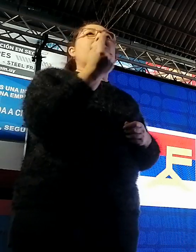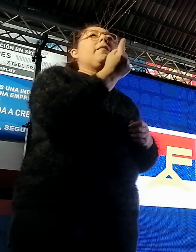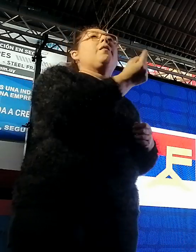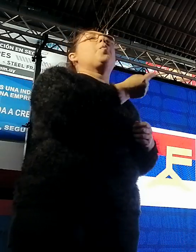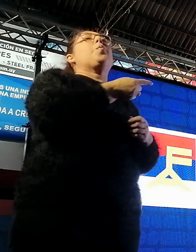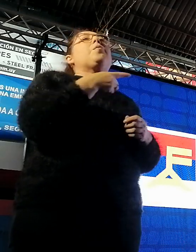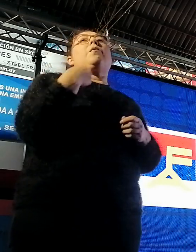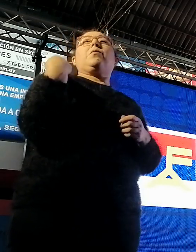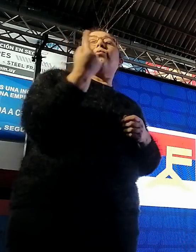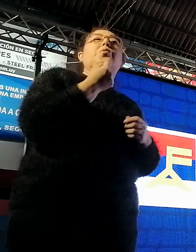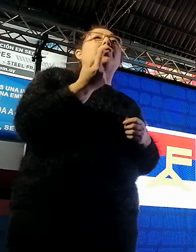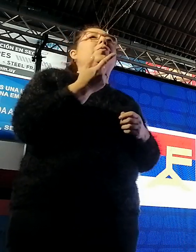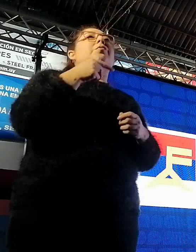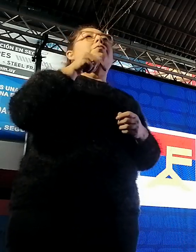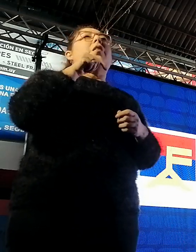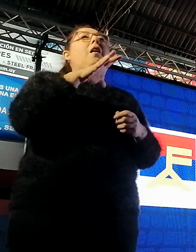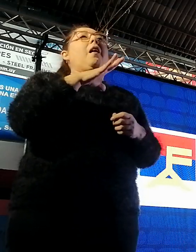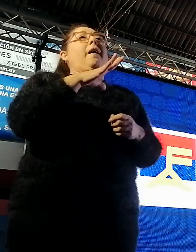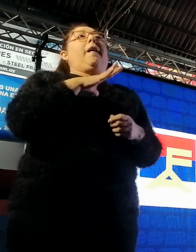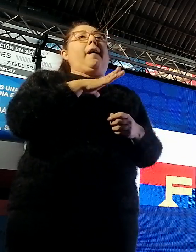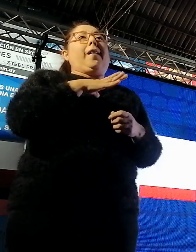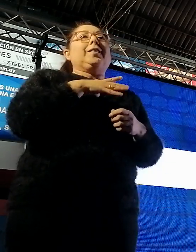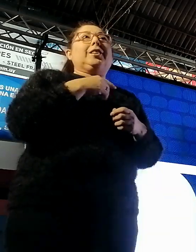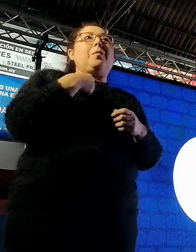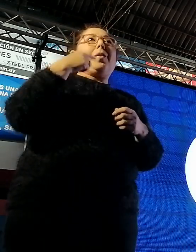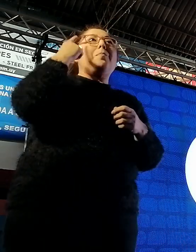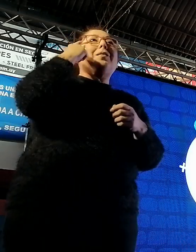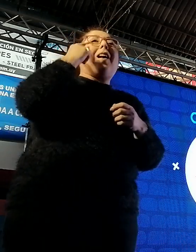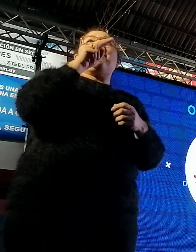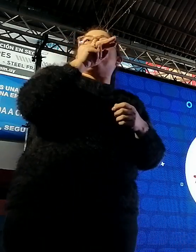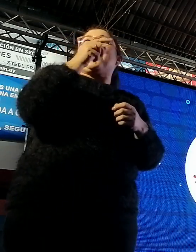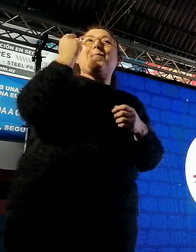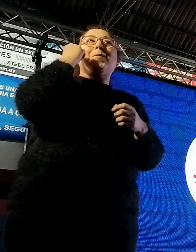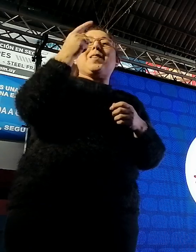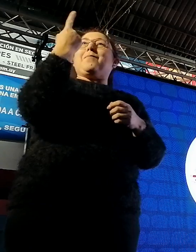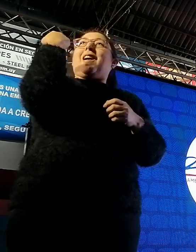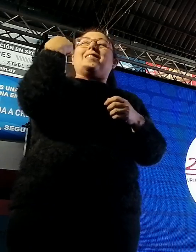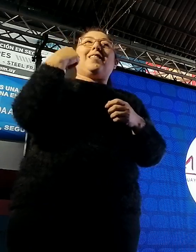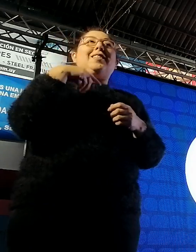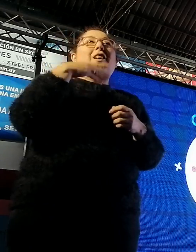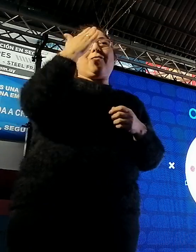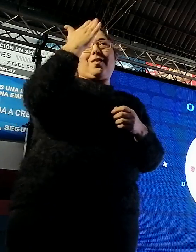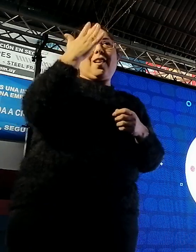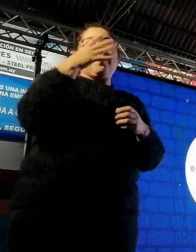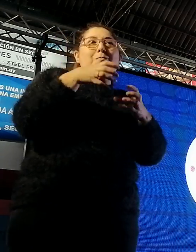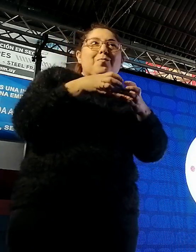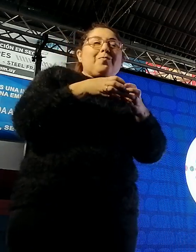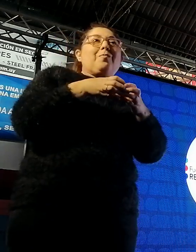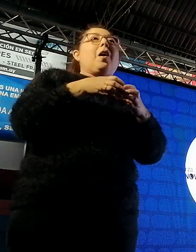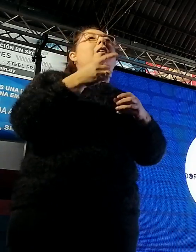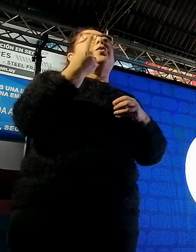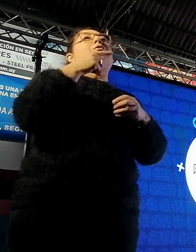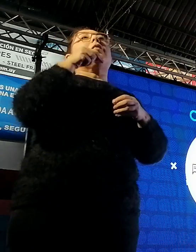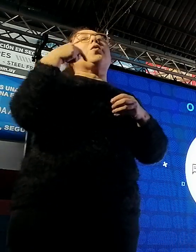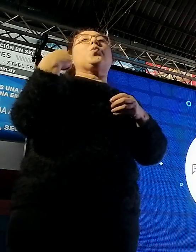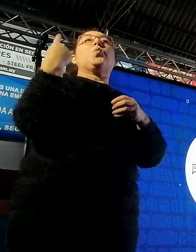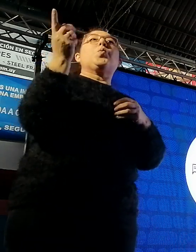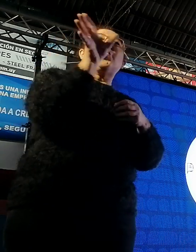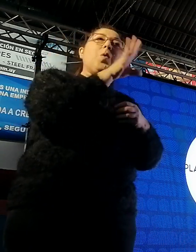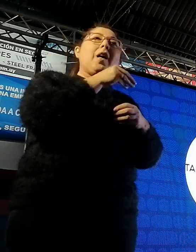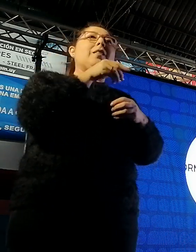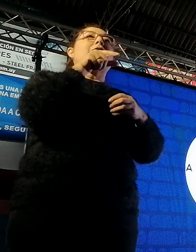cada una de nosotras está honrar el legado Sereñista que no es otro que el legado de la unidad Y en ustedes compañeros y